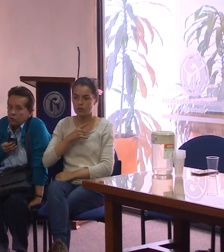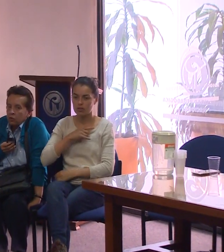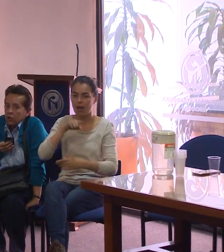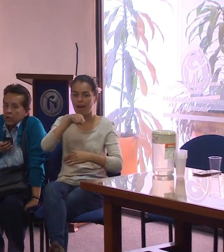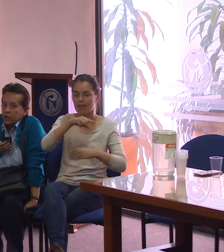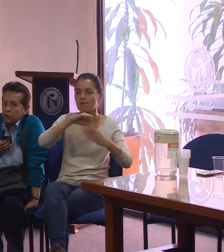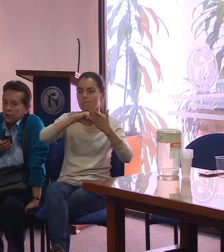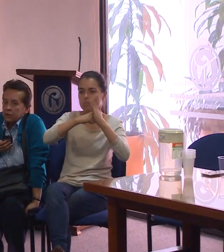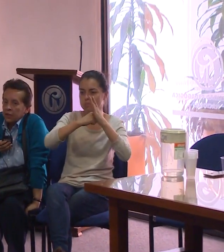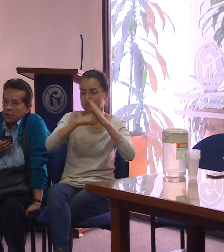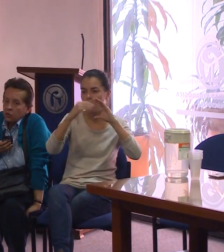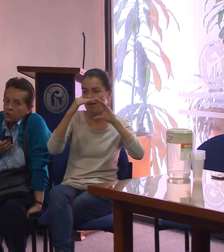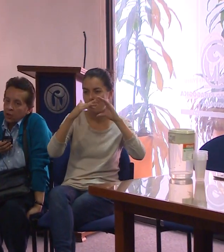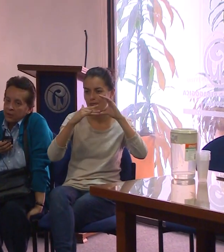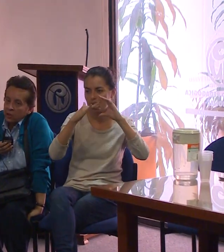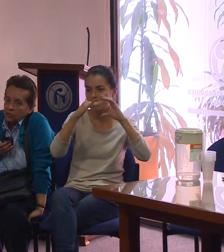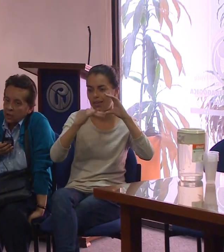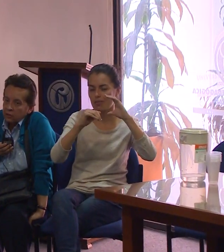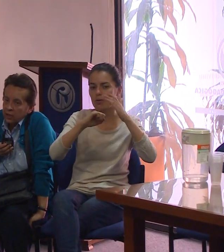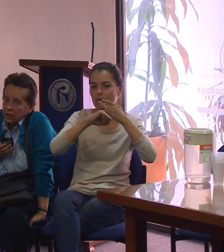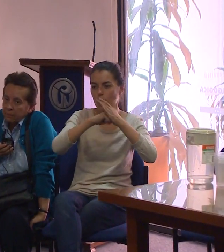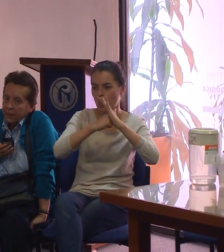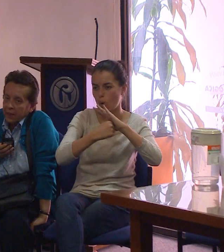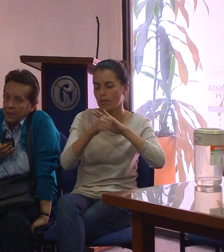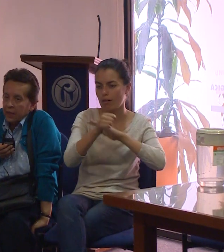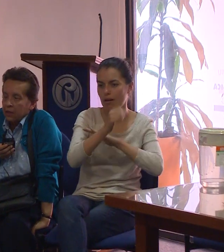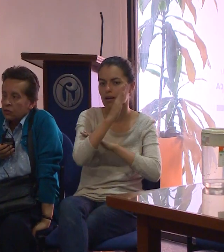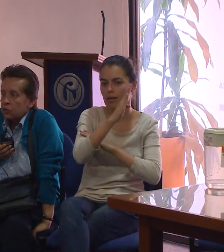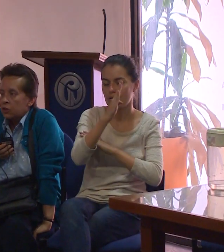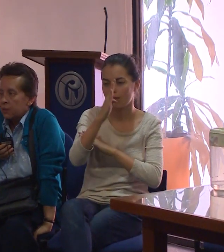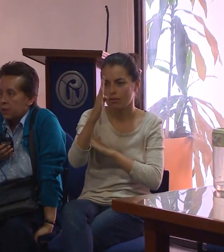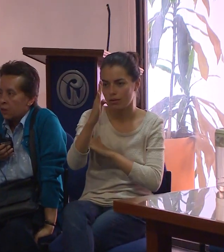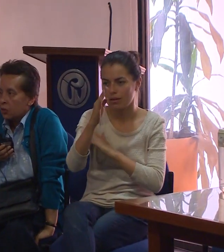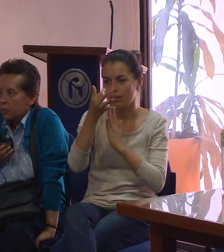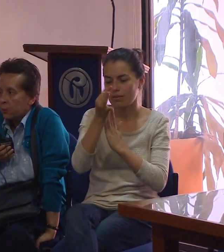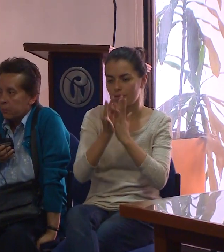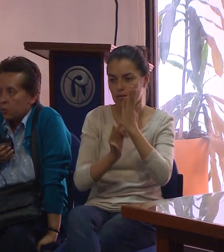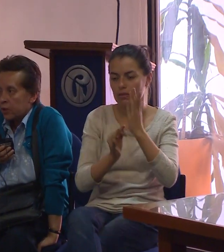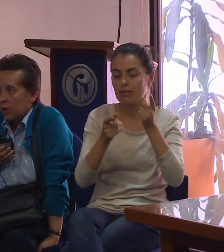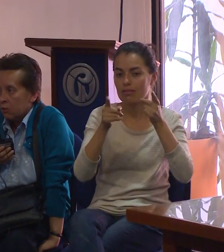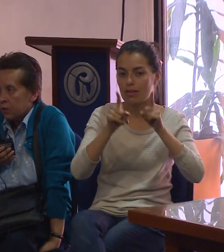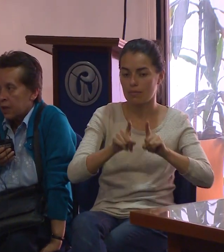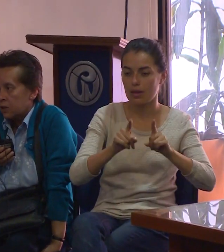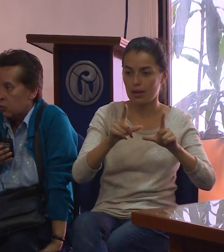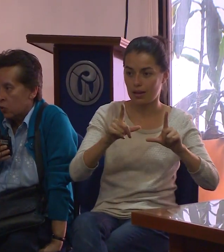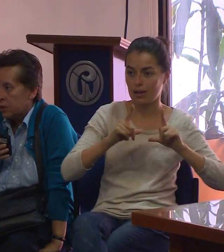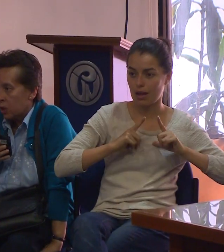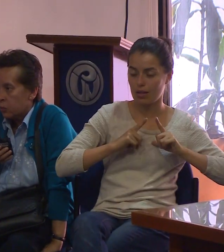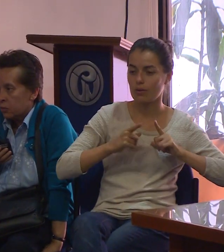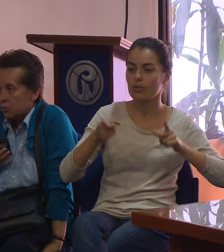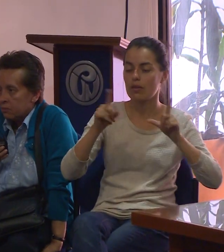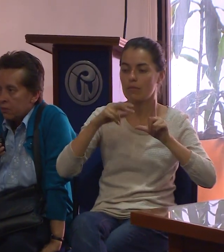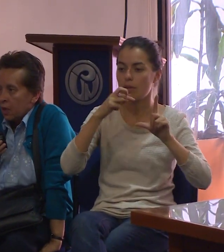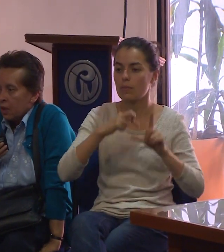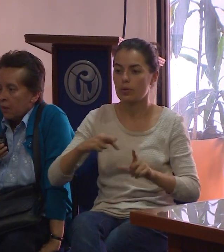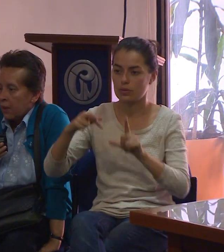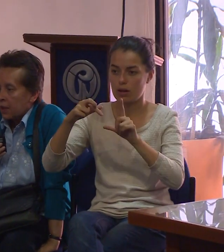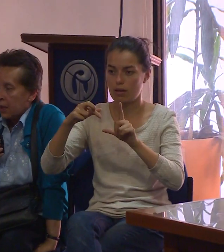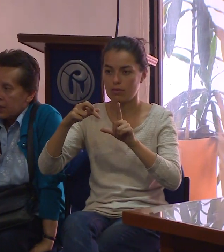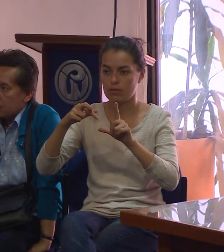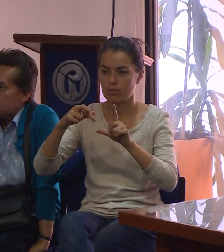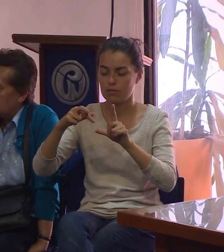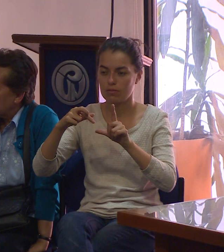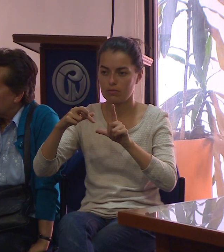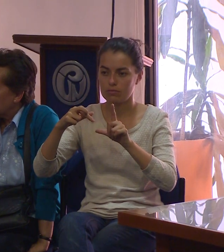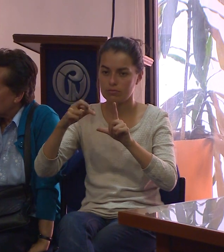repositorio en donde están no solamente los trabajos de pregrado, sino también los de posgrado que han sido autorizados por,